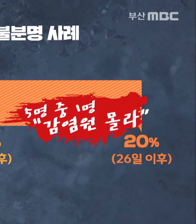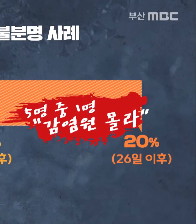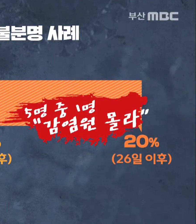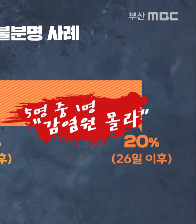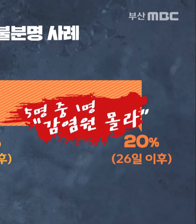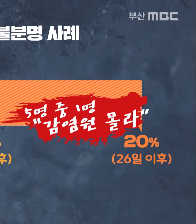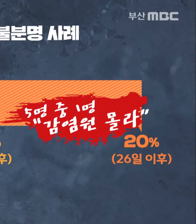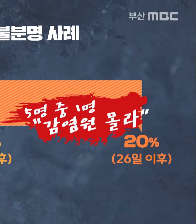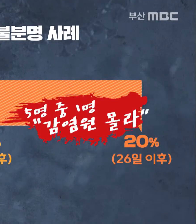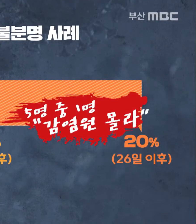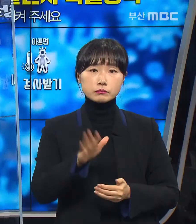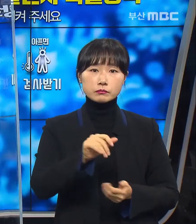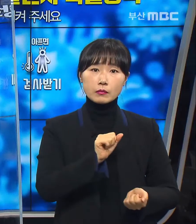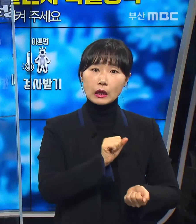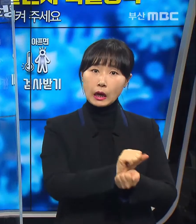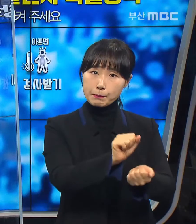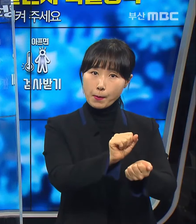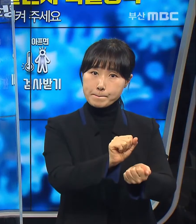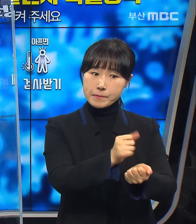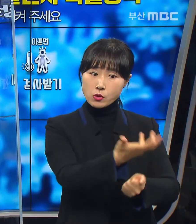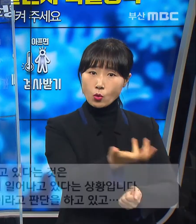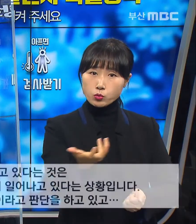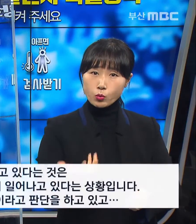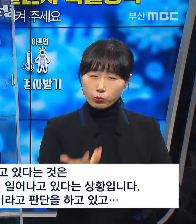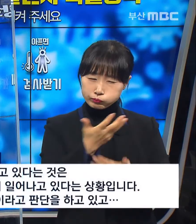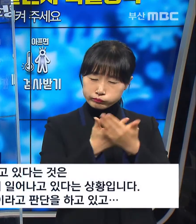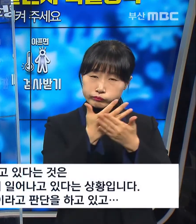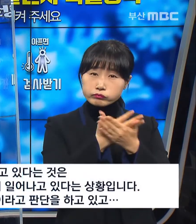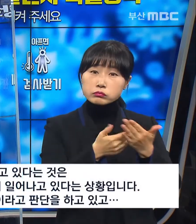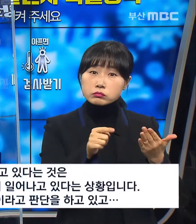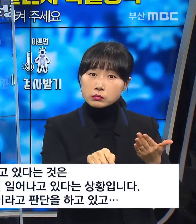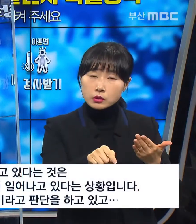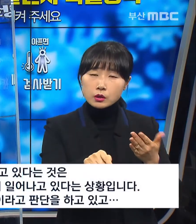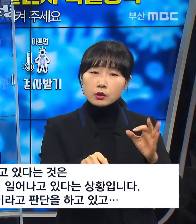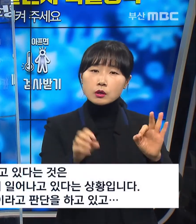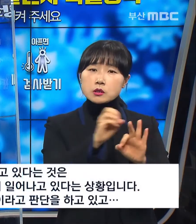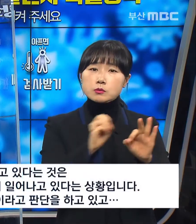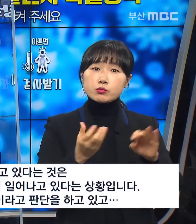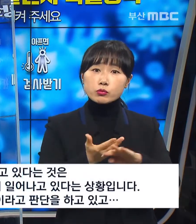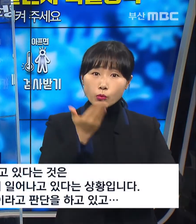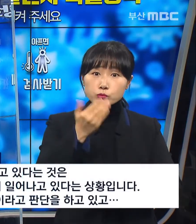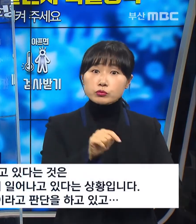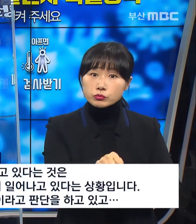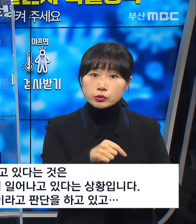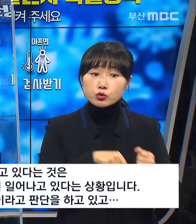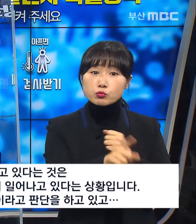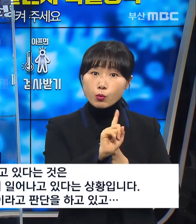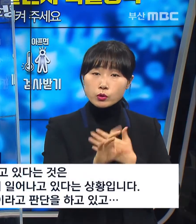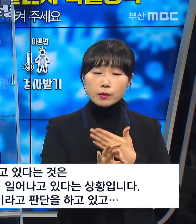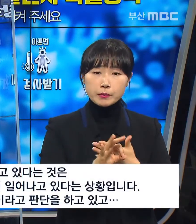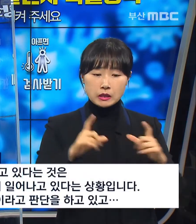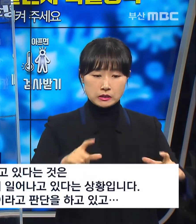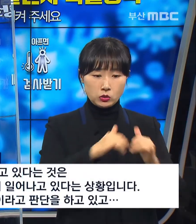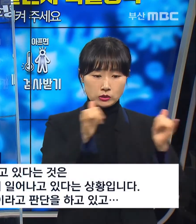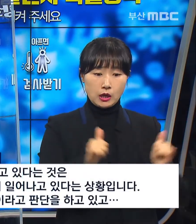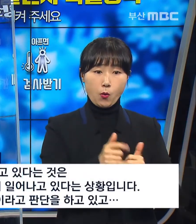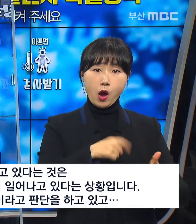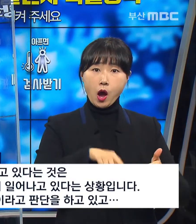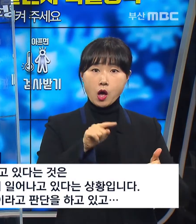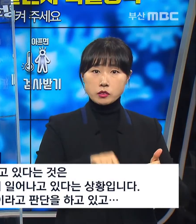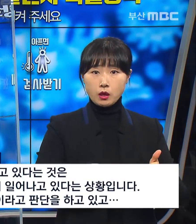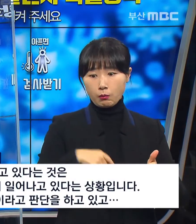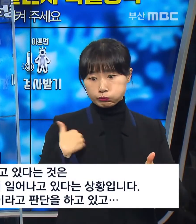모른다는 얘기입니다. 감염 경로 불분명 비율이 10%를 넘고 있다는 것은 지역 사회에서